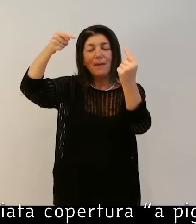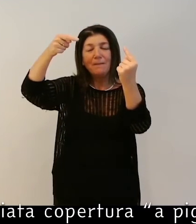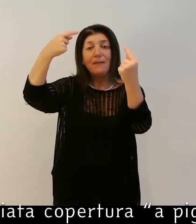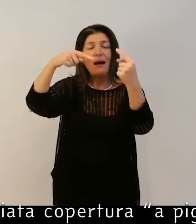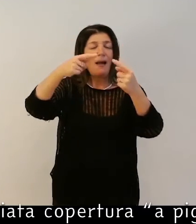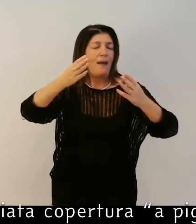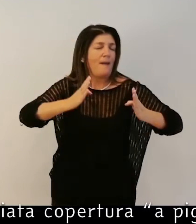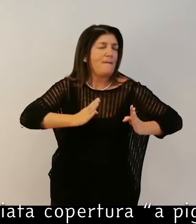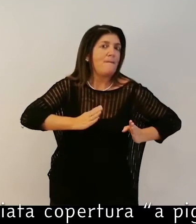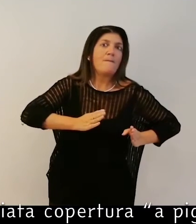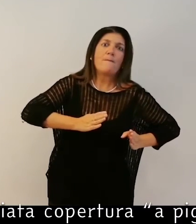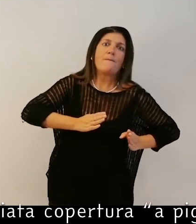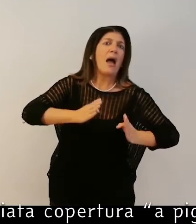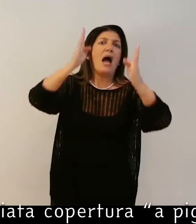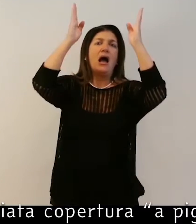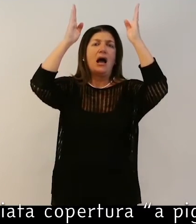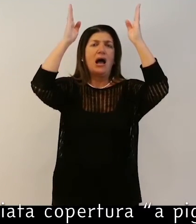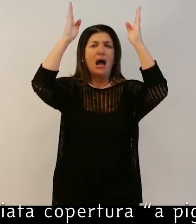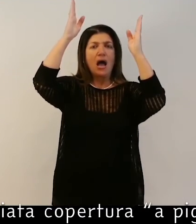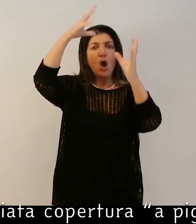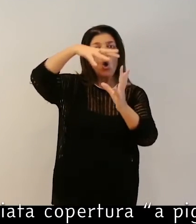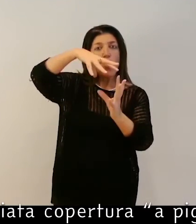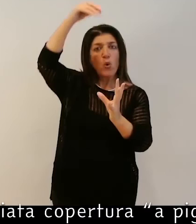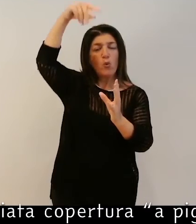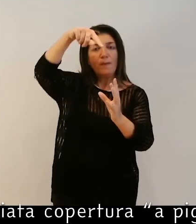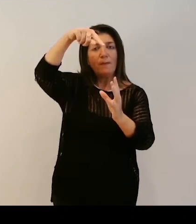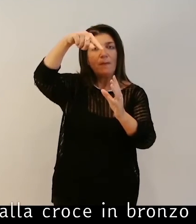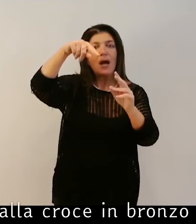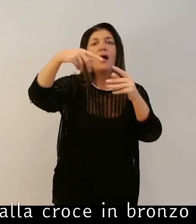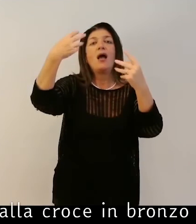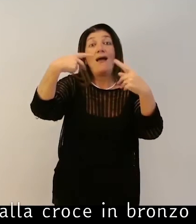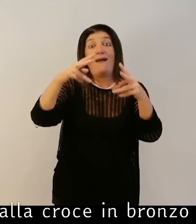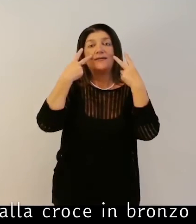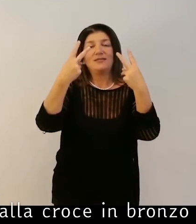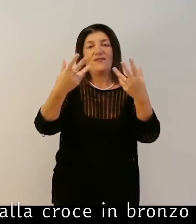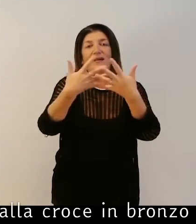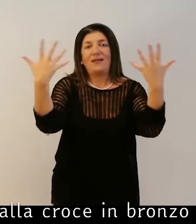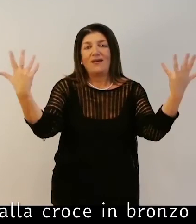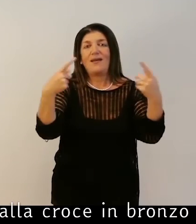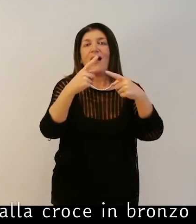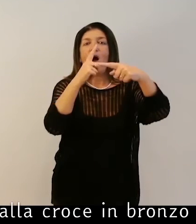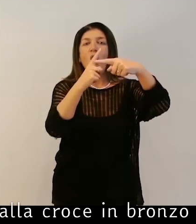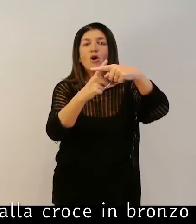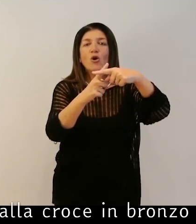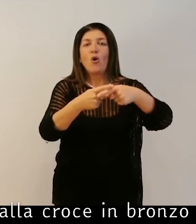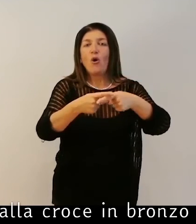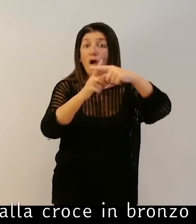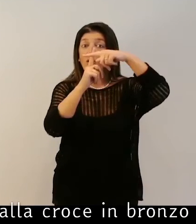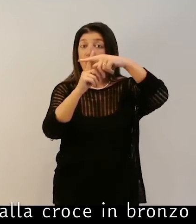La slanciata copertura a tigna è conclusa dalla banderuola e dalla croce in bronzo a forma di